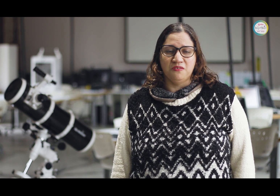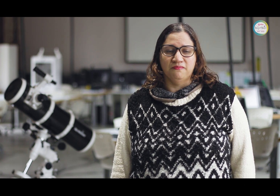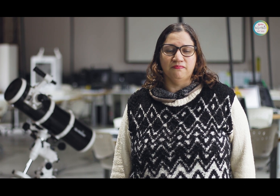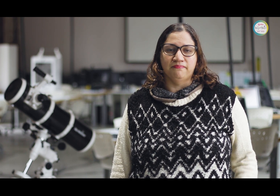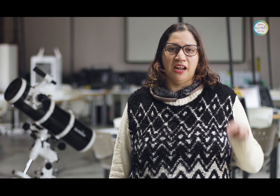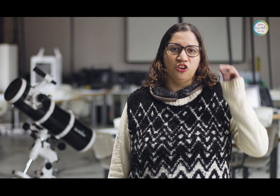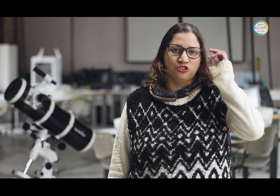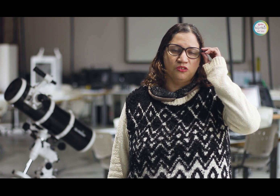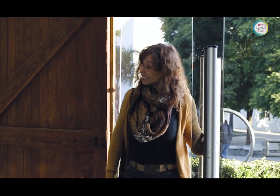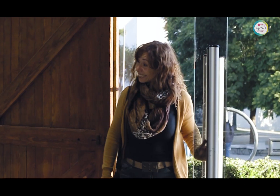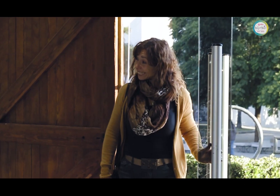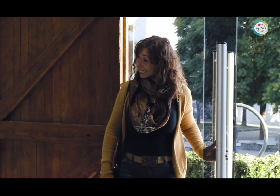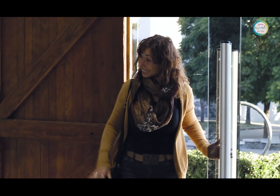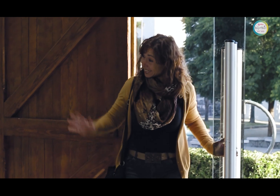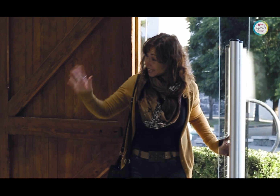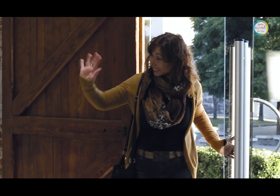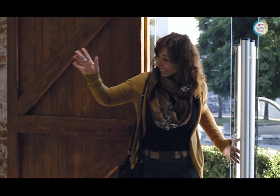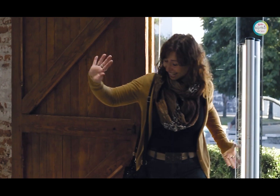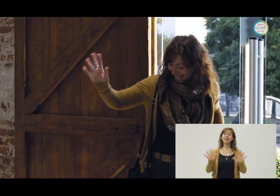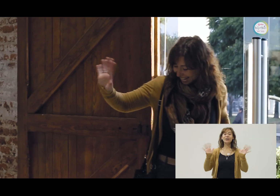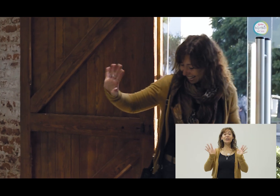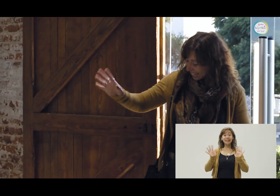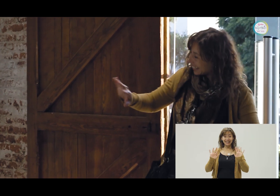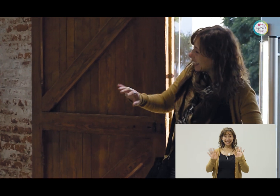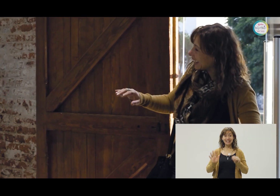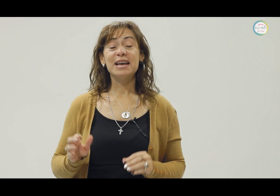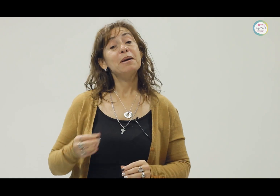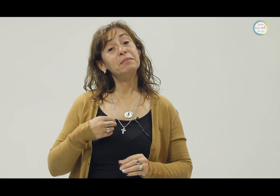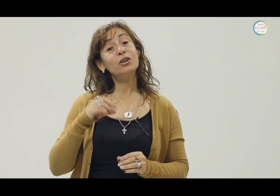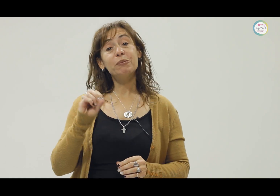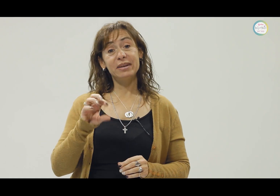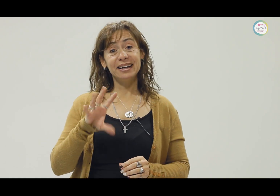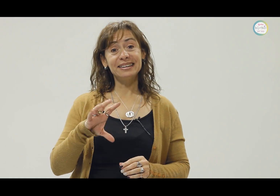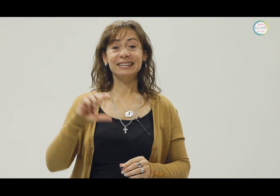valioso. Hola, mi nombre es